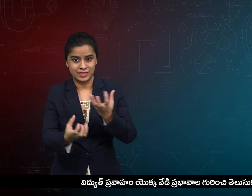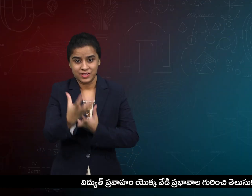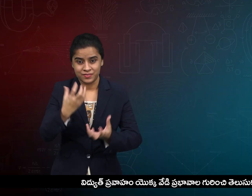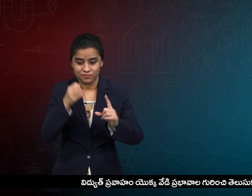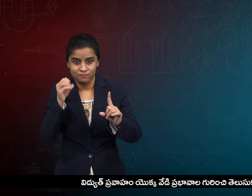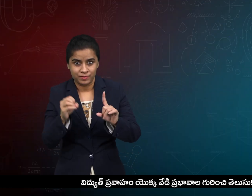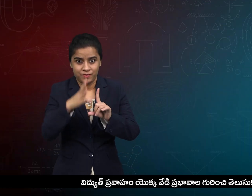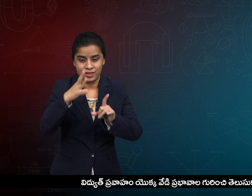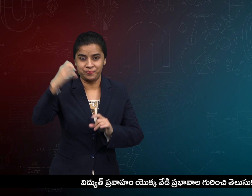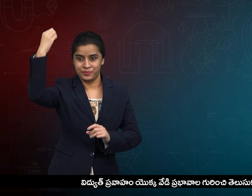గురించి తెలుసుకున్నారు.